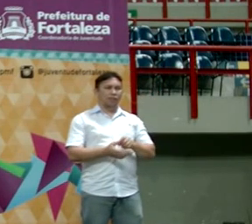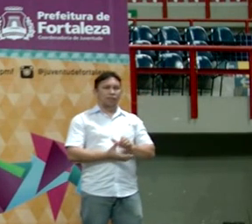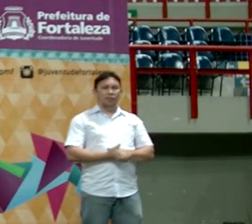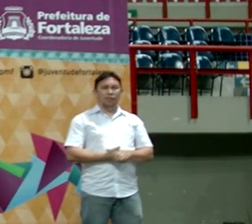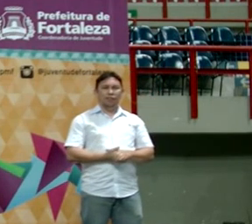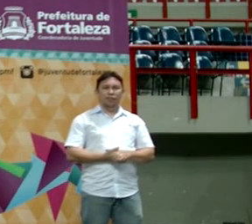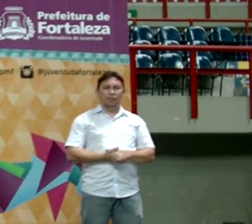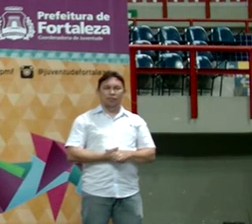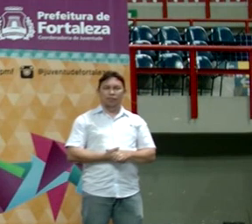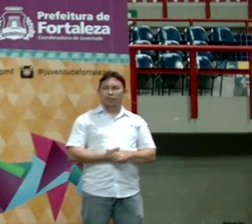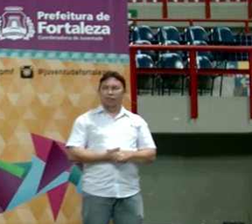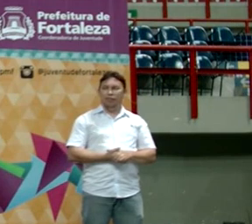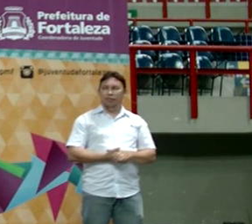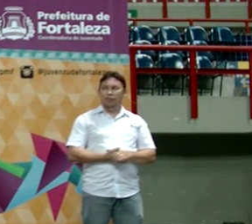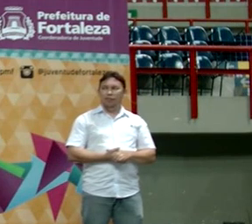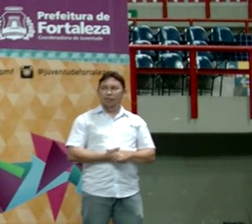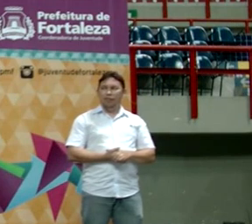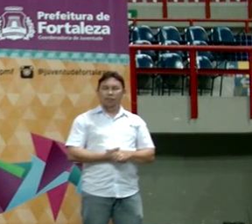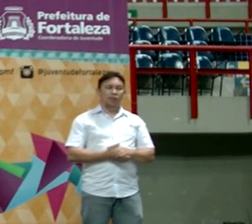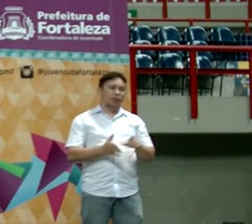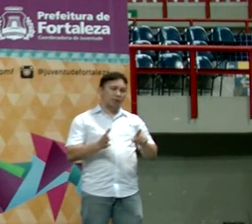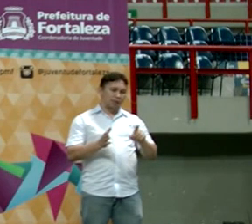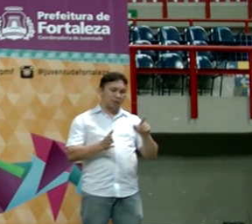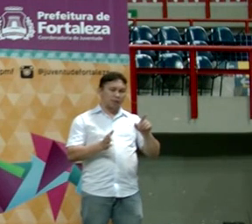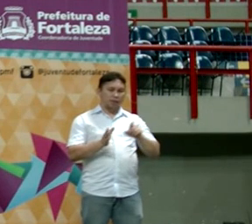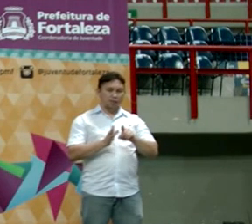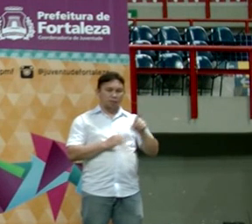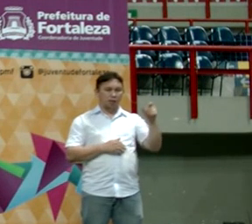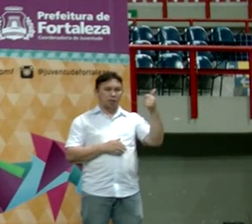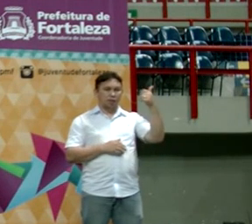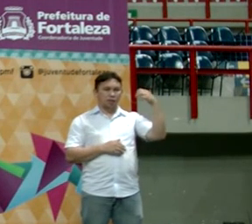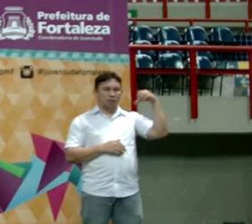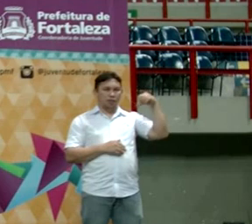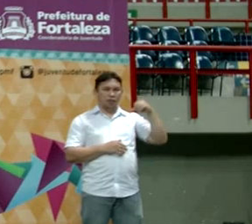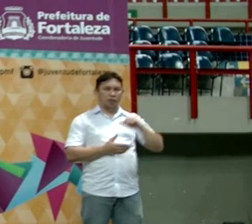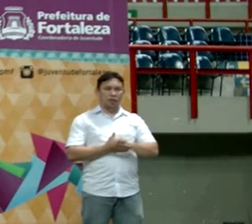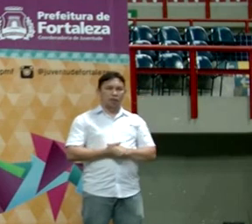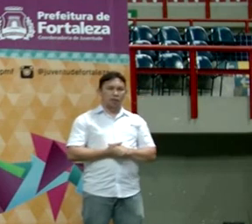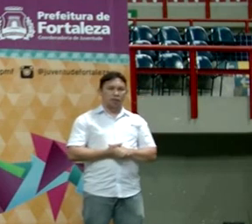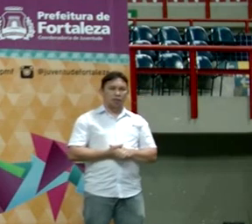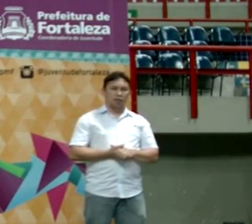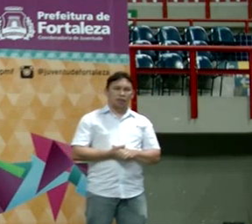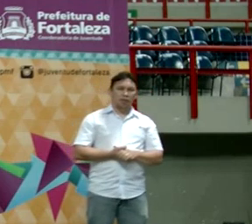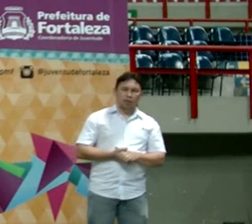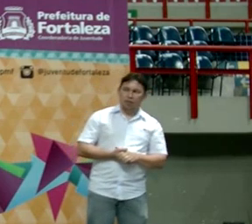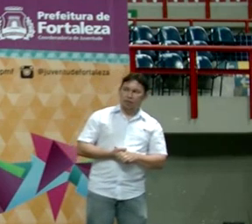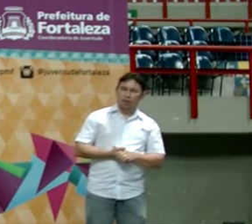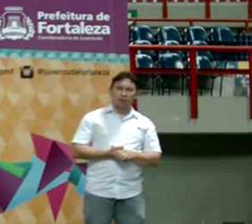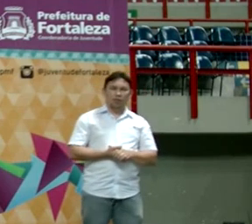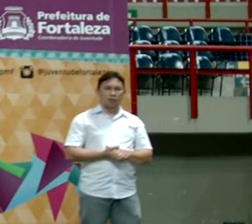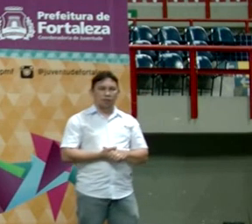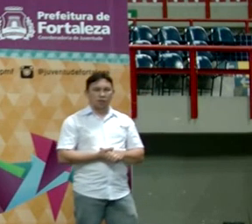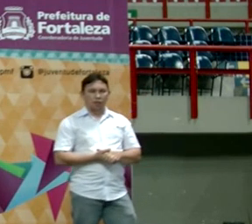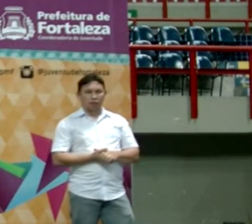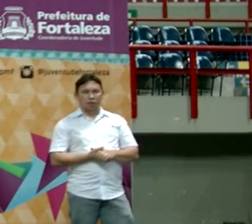E vou fazer, jovem, a questão 19, porque fala sobre xenofobia.